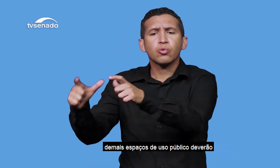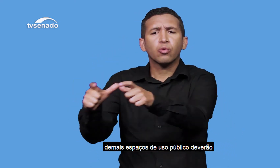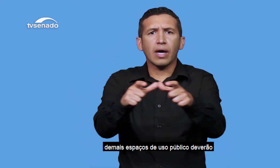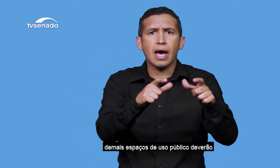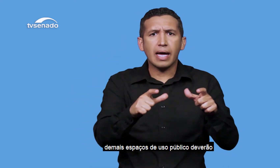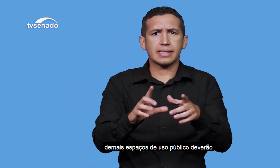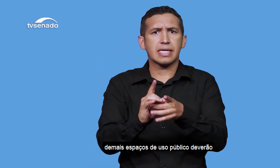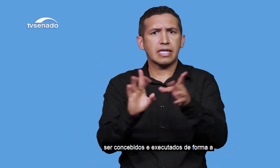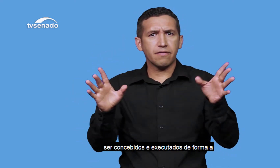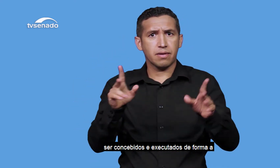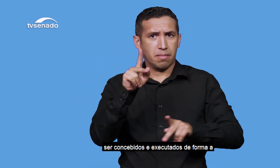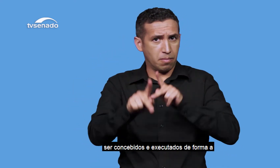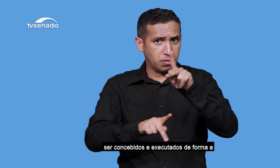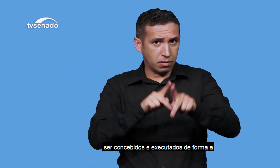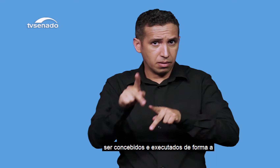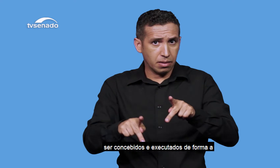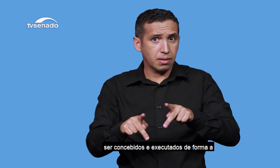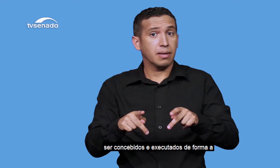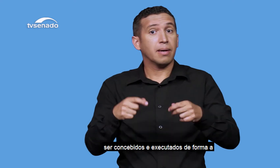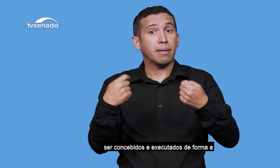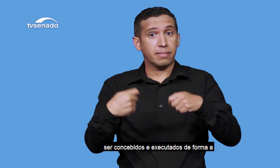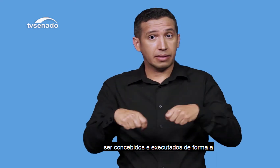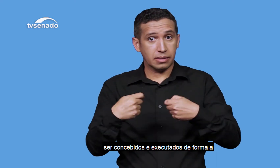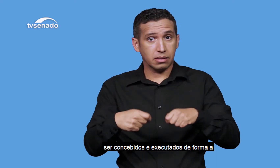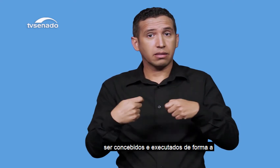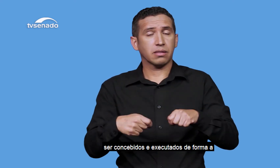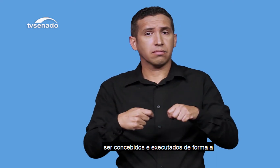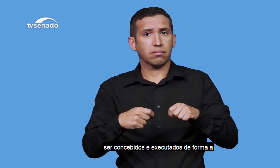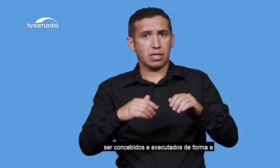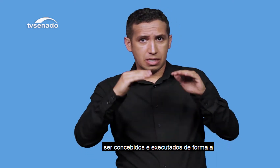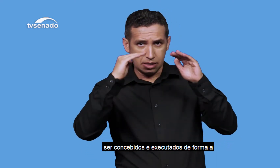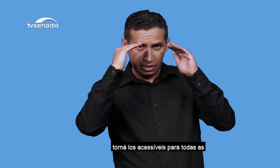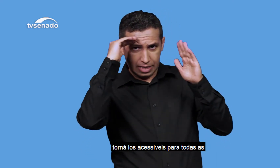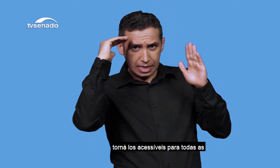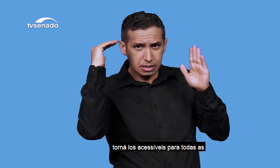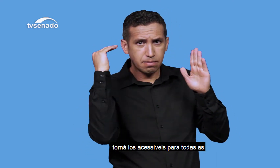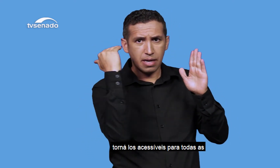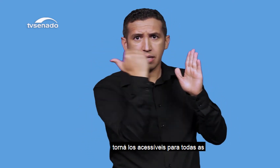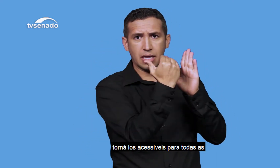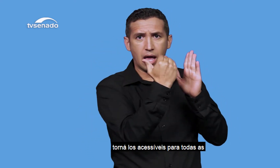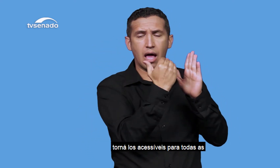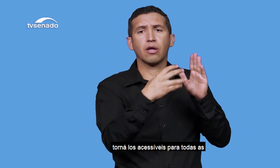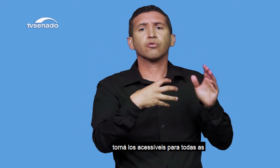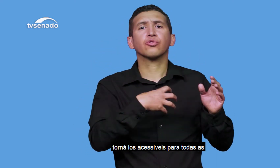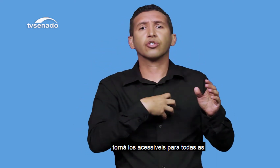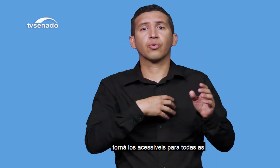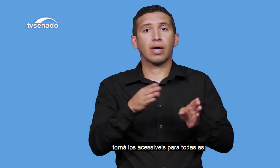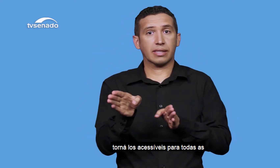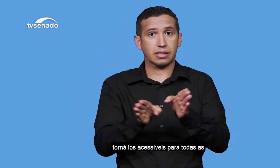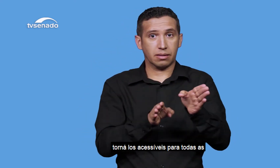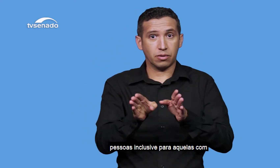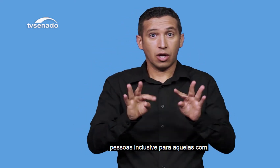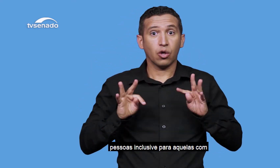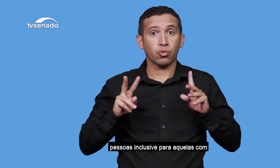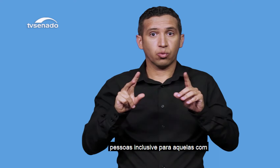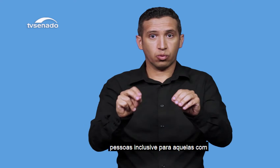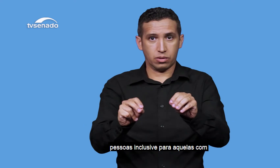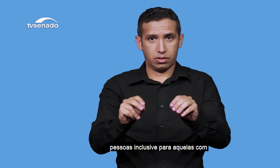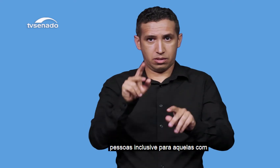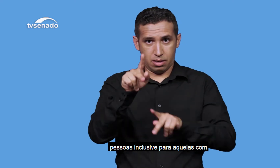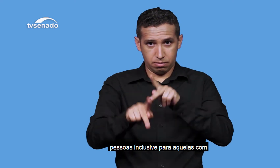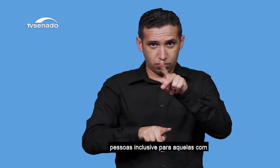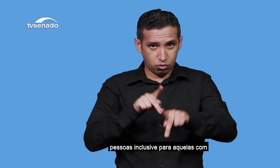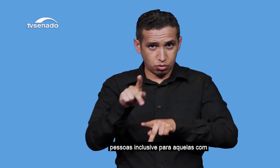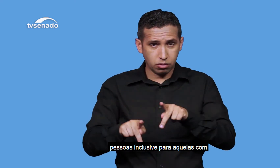uso público deverão ser concebidos e executados de forma a torná los acessíveis para todas as pessoas